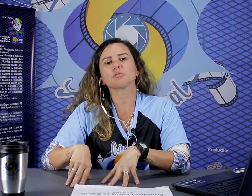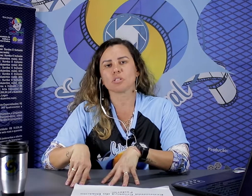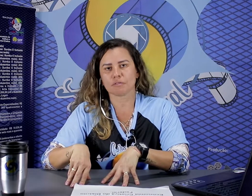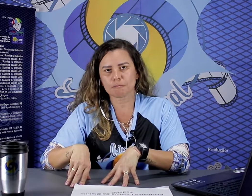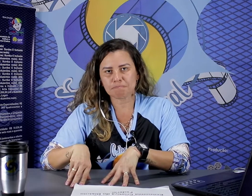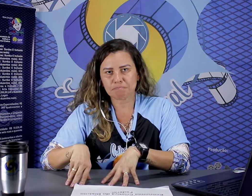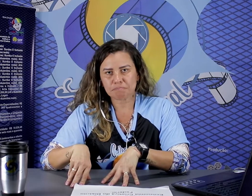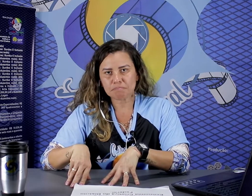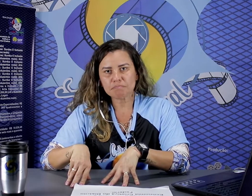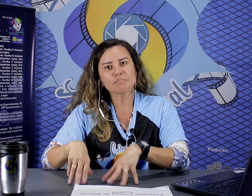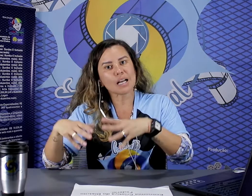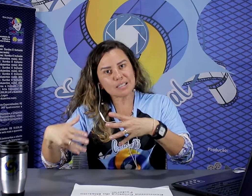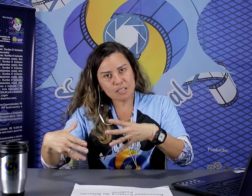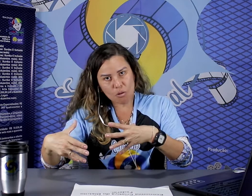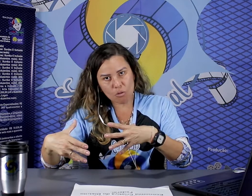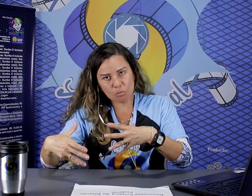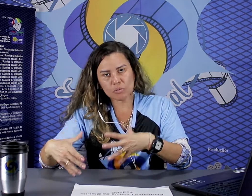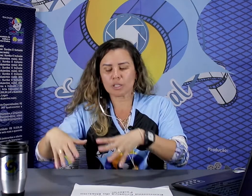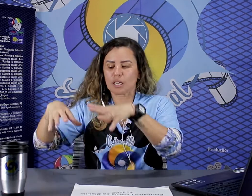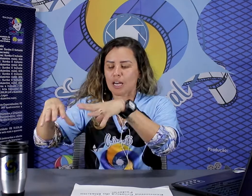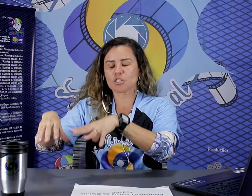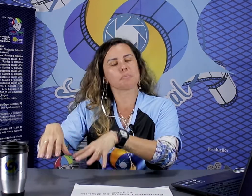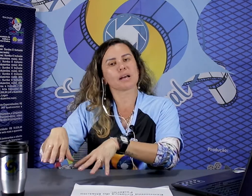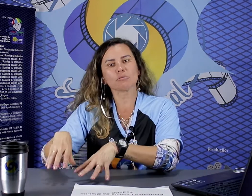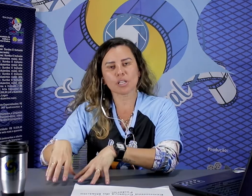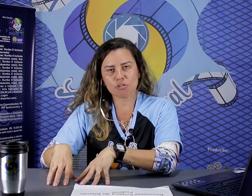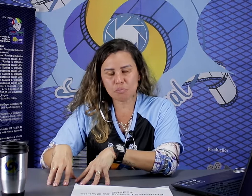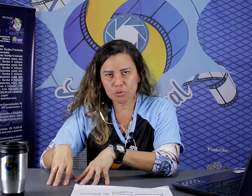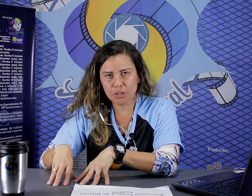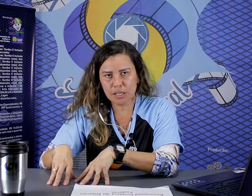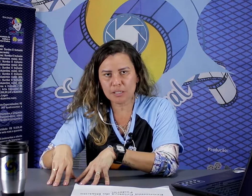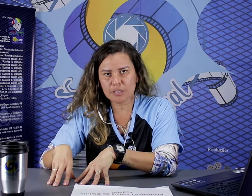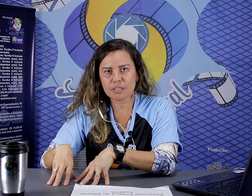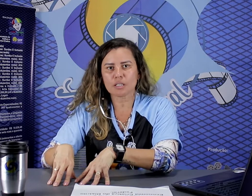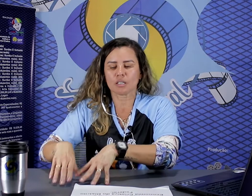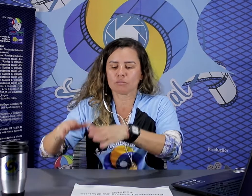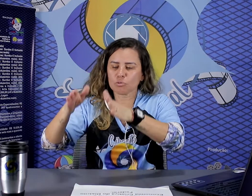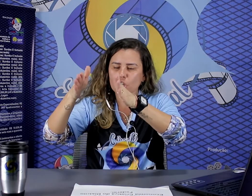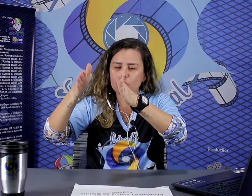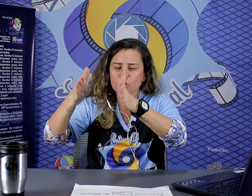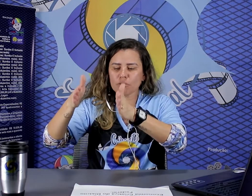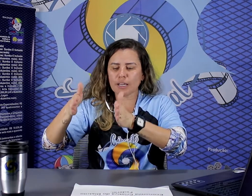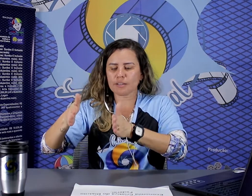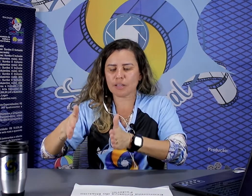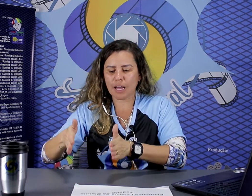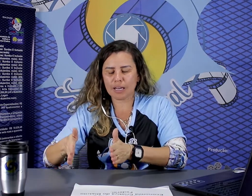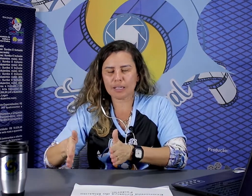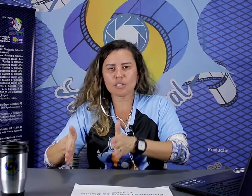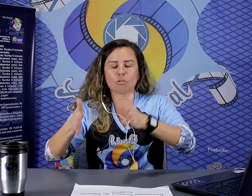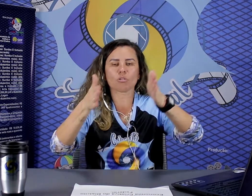possível. Assim como a gente pegar um texto em português do jeitinho que ele está e colocar ele